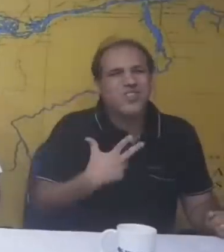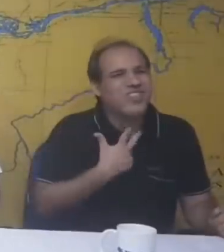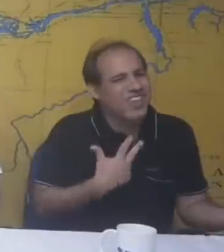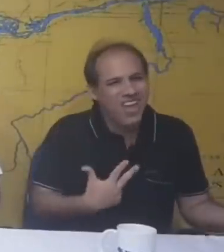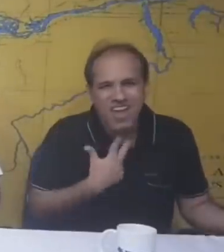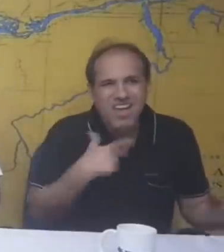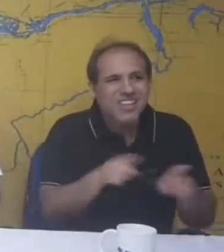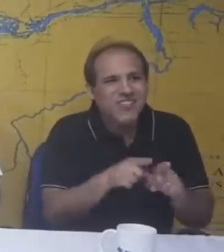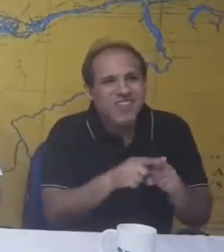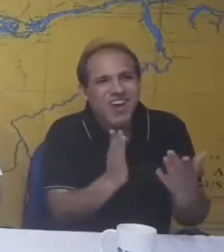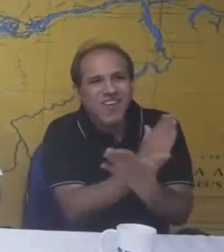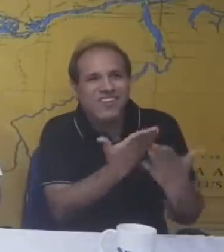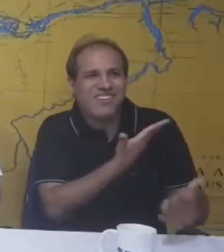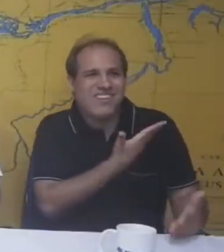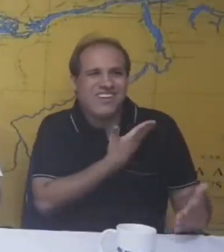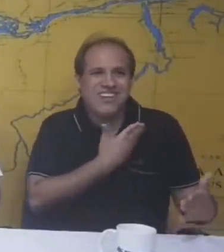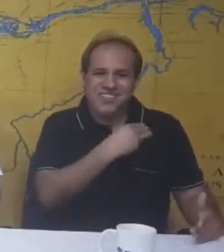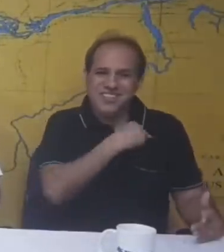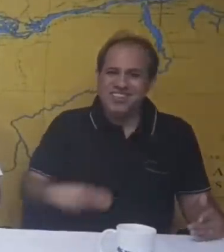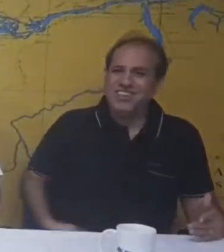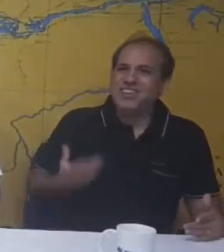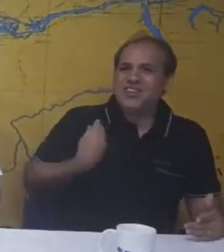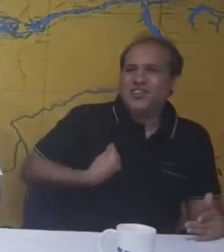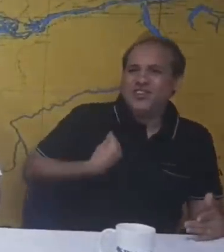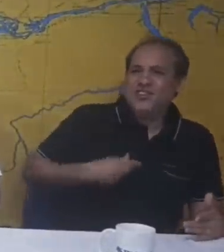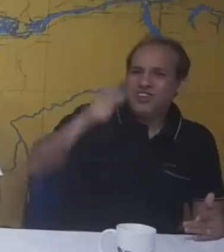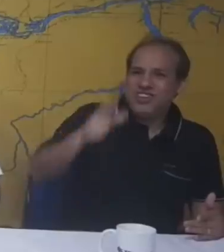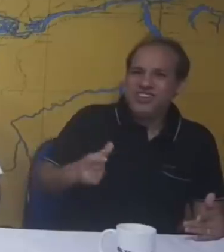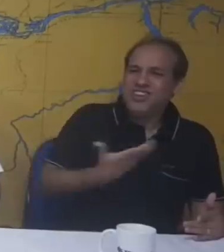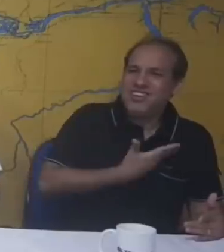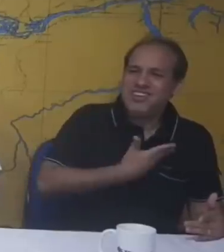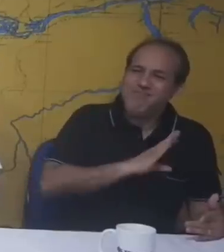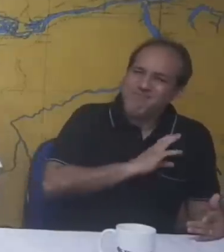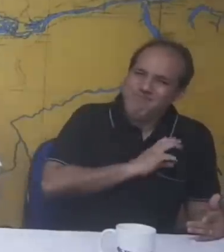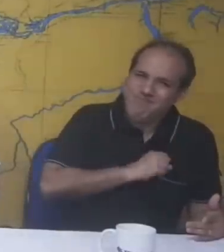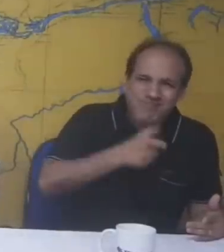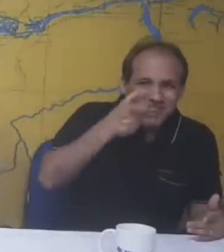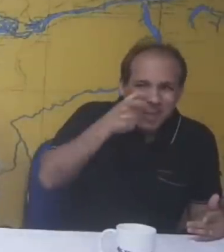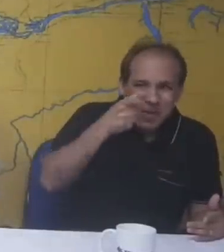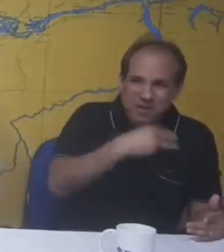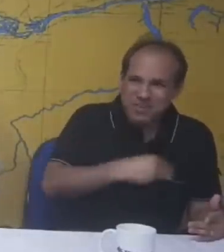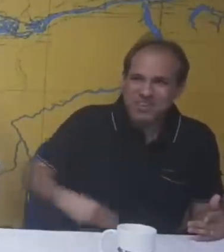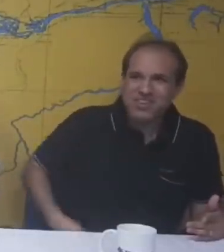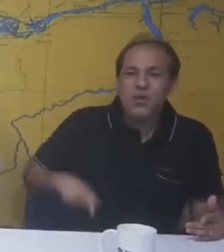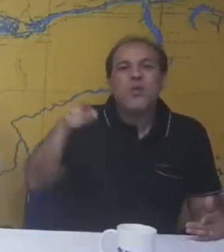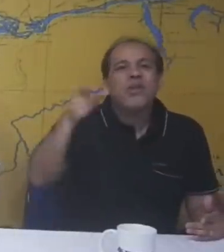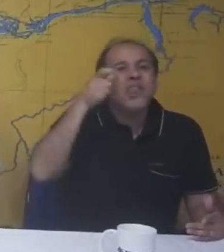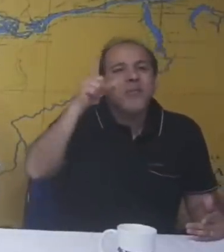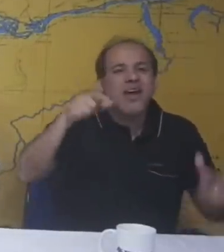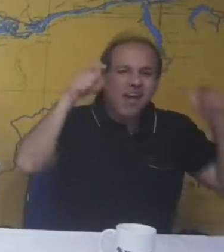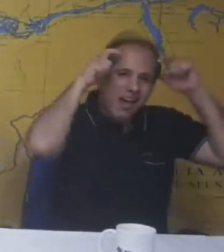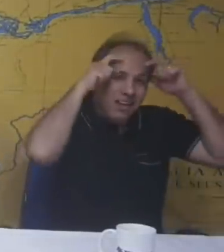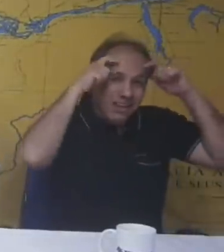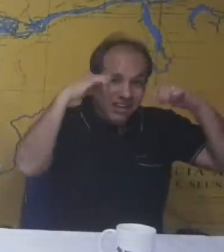meus colegas de ministério também, a minha querida ministra Damares, o Marcelo Antônio. A Damares é a rainha de Maracanã. O